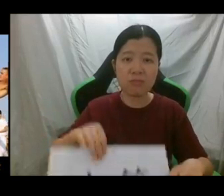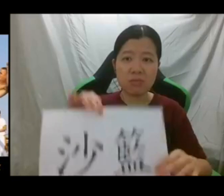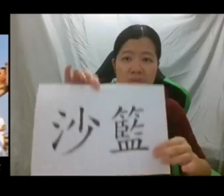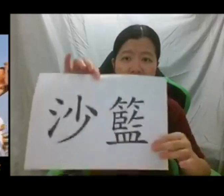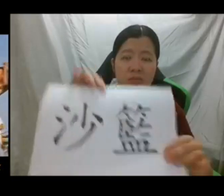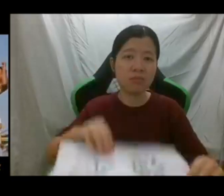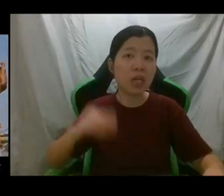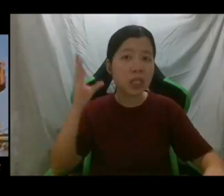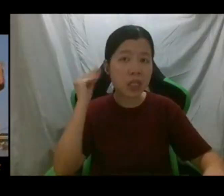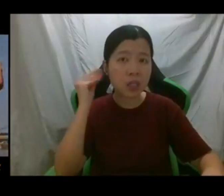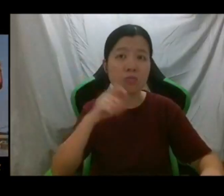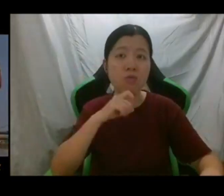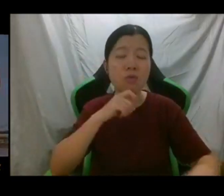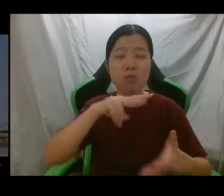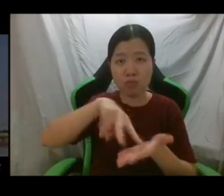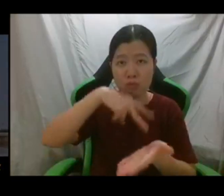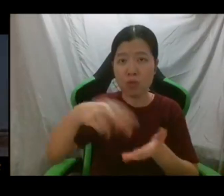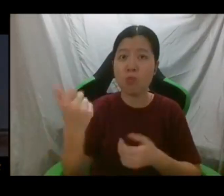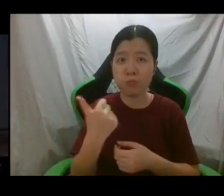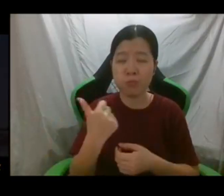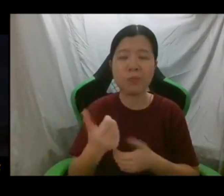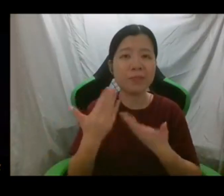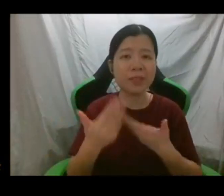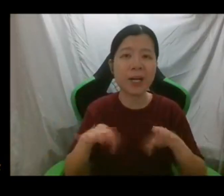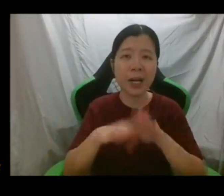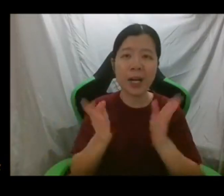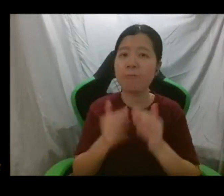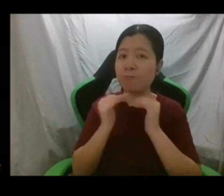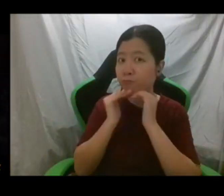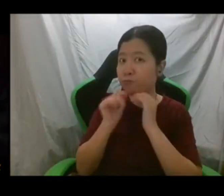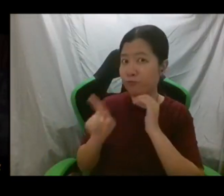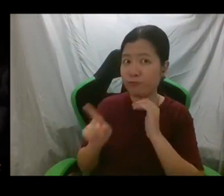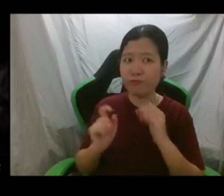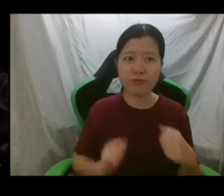㗎，大家一齊欣賞一下。